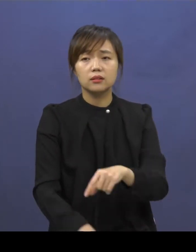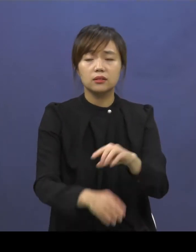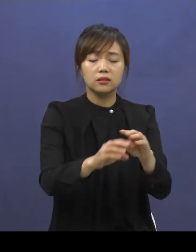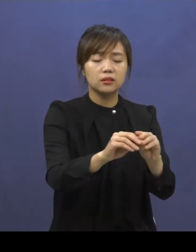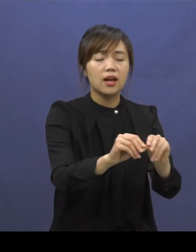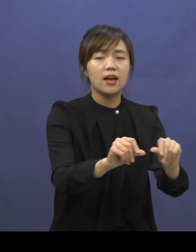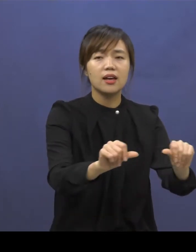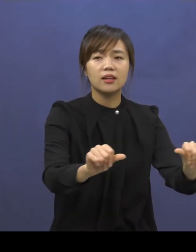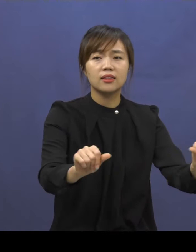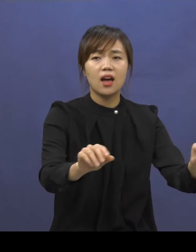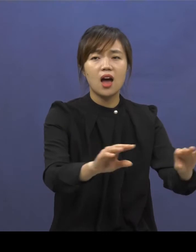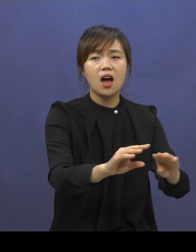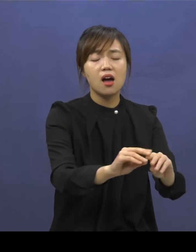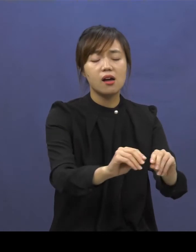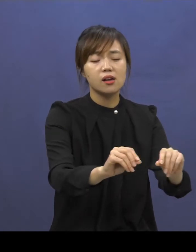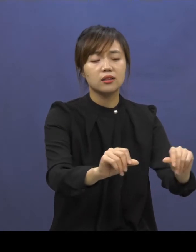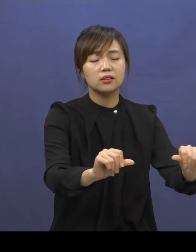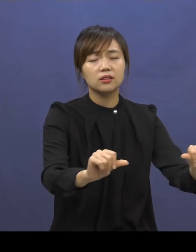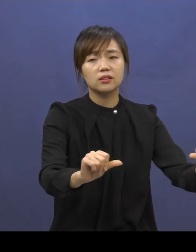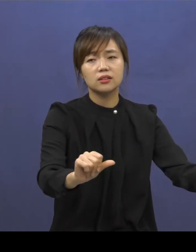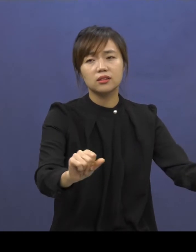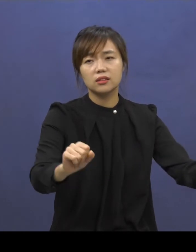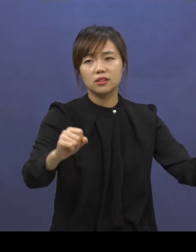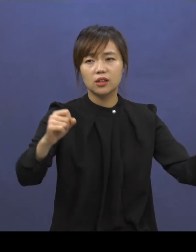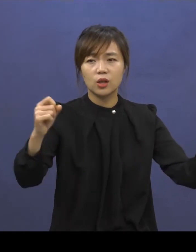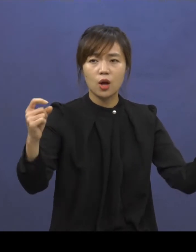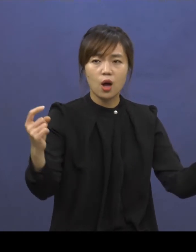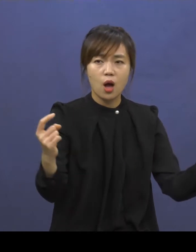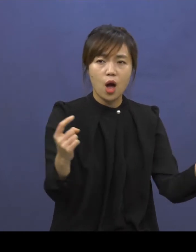그들의 땅을